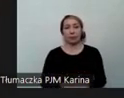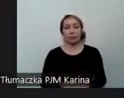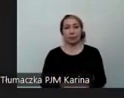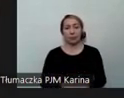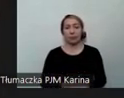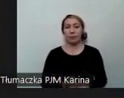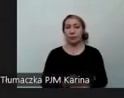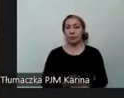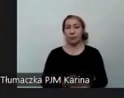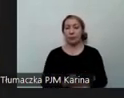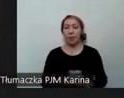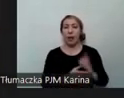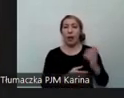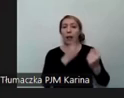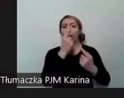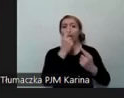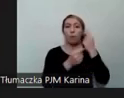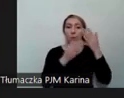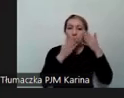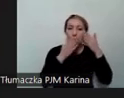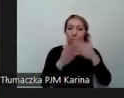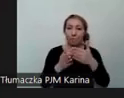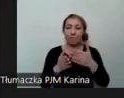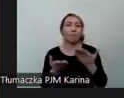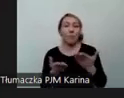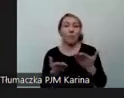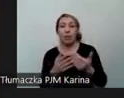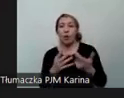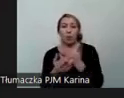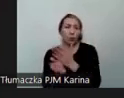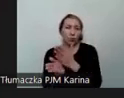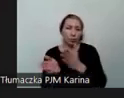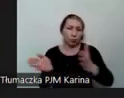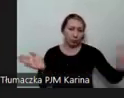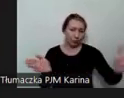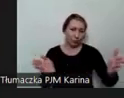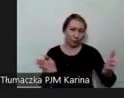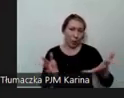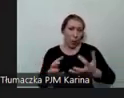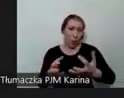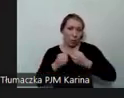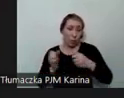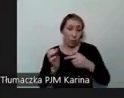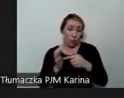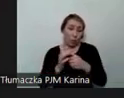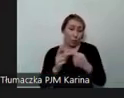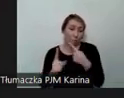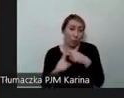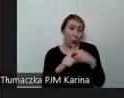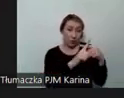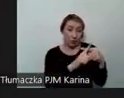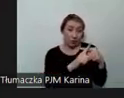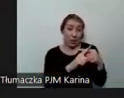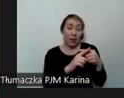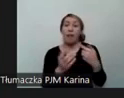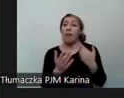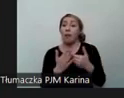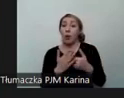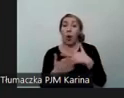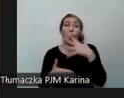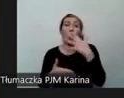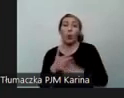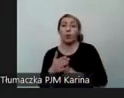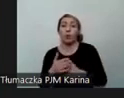Innowacja skierowana jest do szerokiego grona odbiorców. To chyba jest też jej zaletą, bo skorzystać z narzędzia